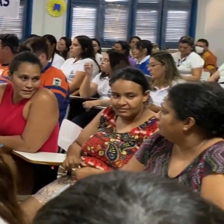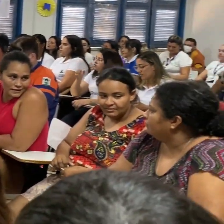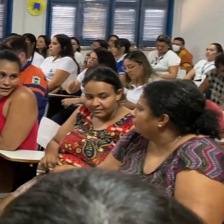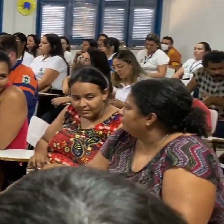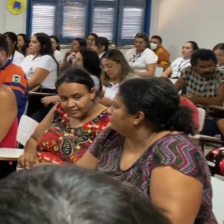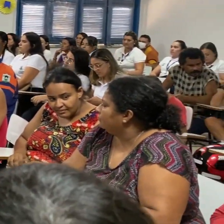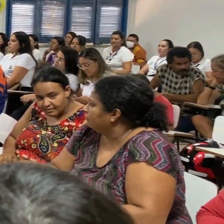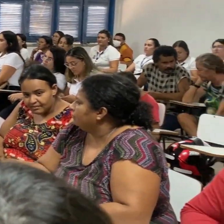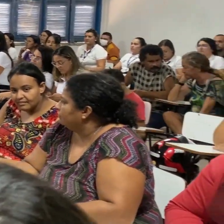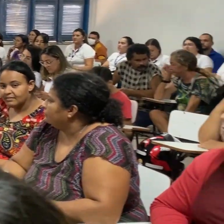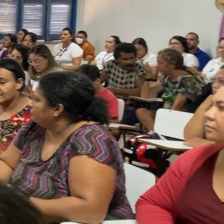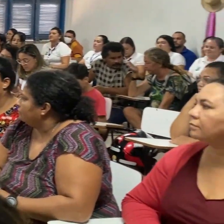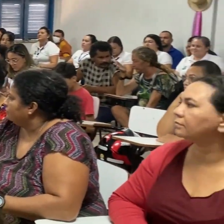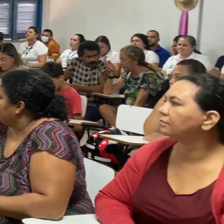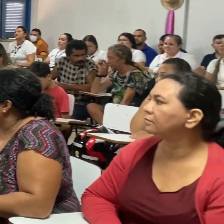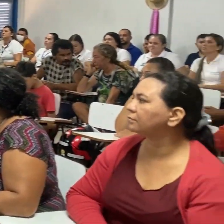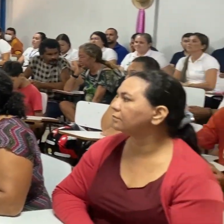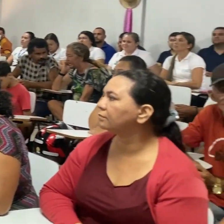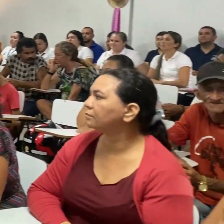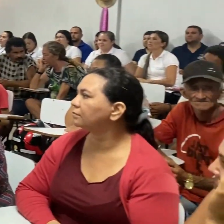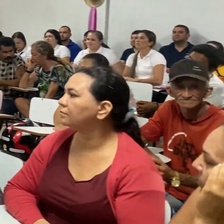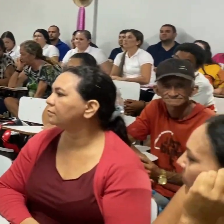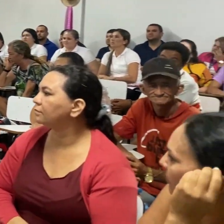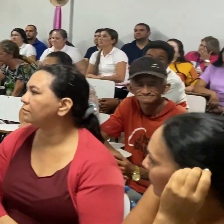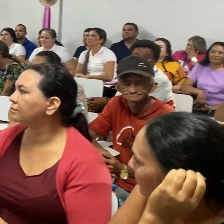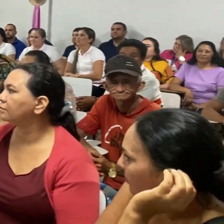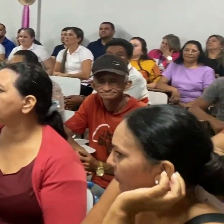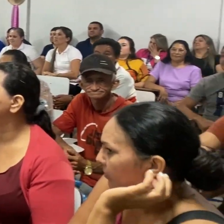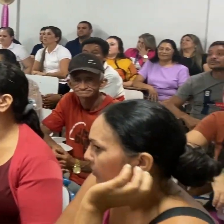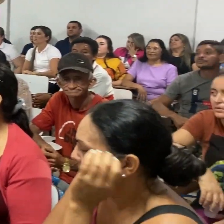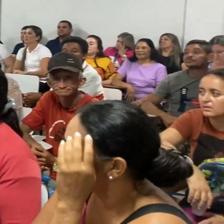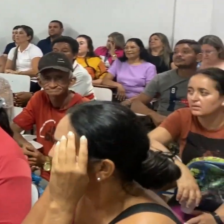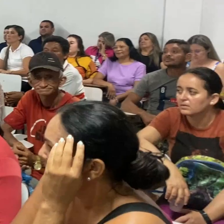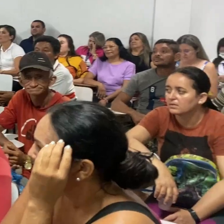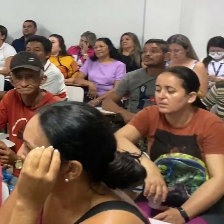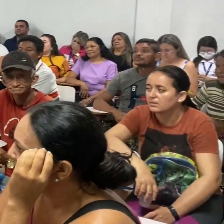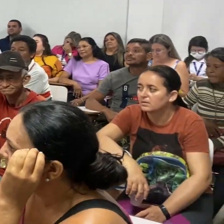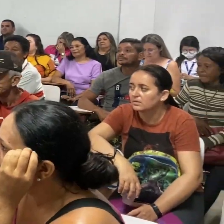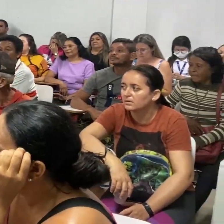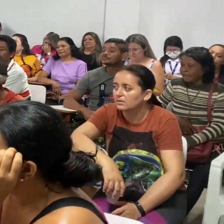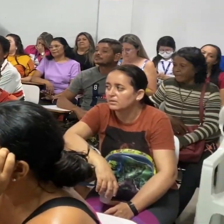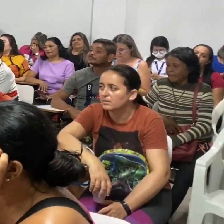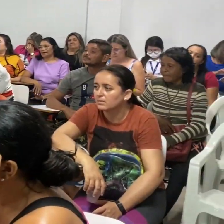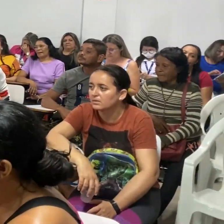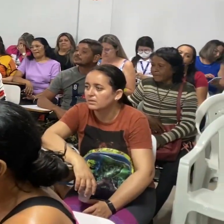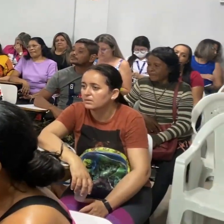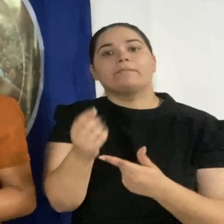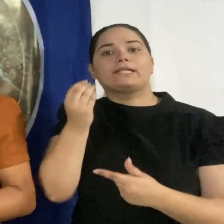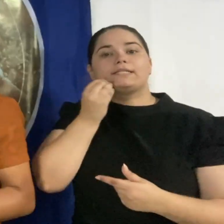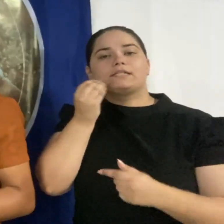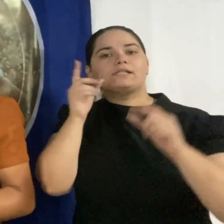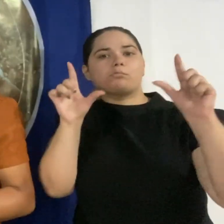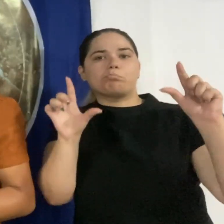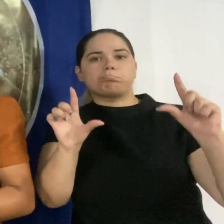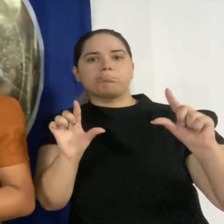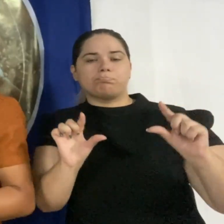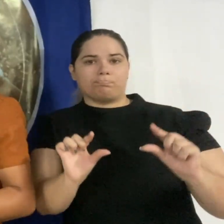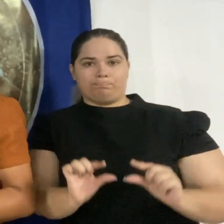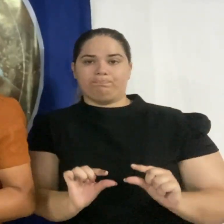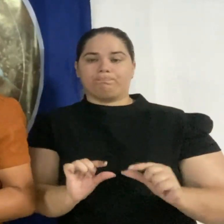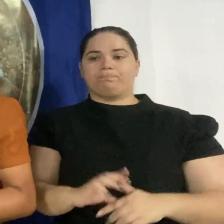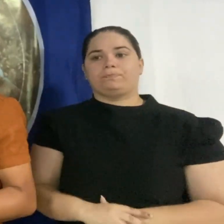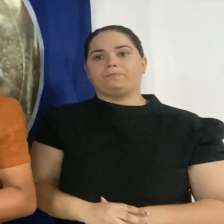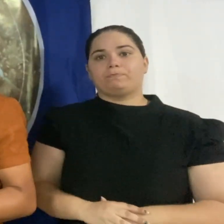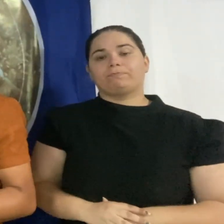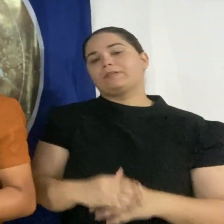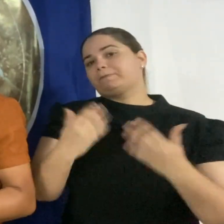essas ações são ações muito importantes para que a gente possa trabalhar, né, essa minimização da fome. Né, e